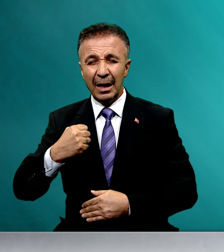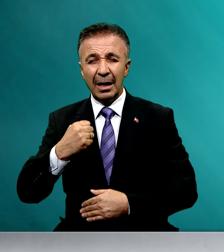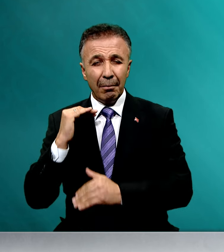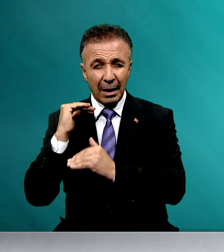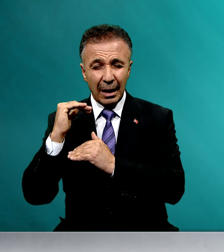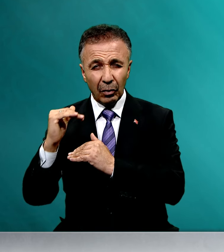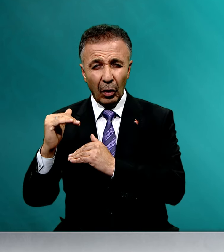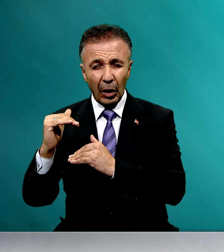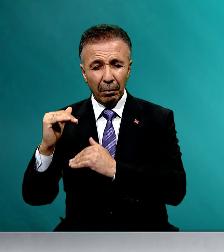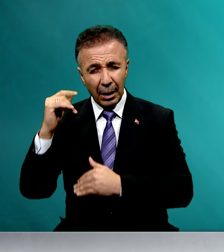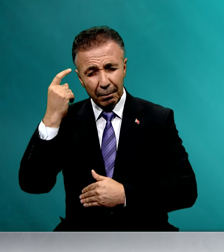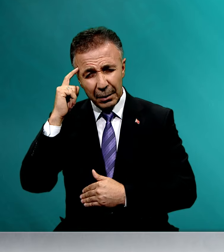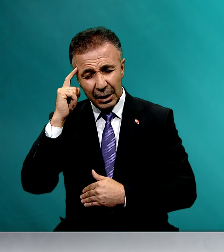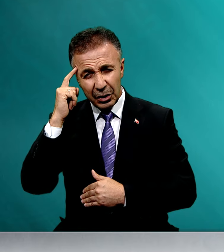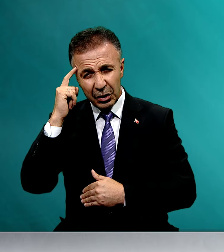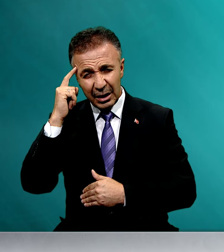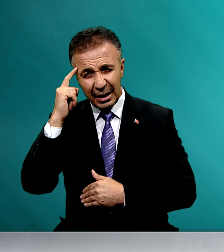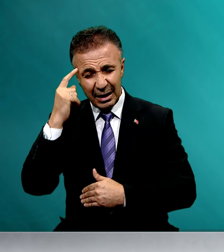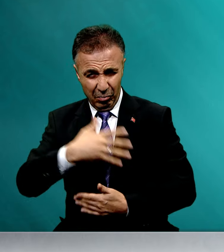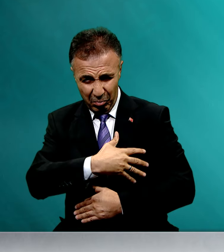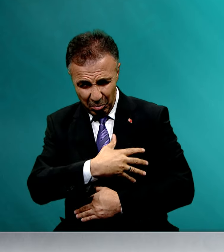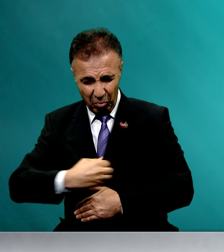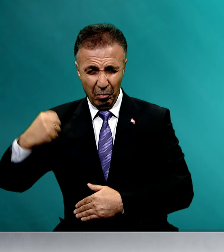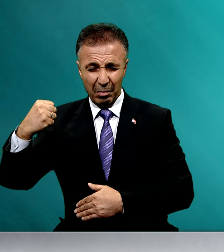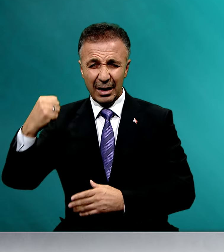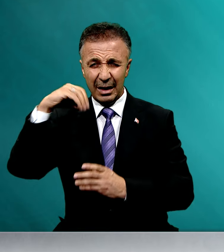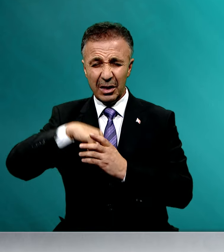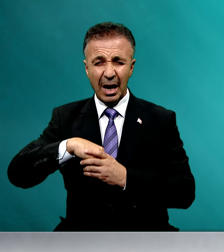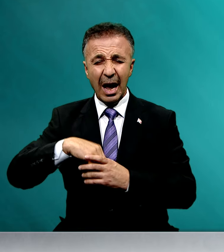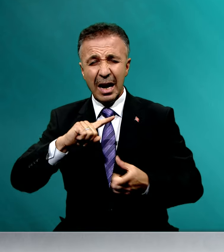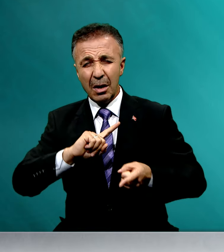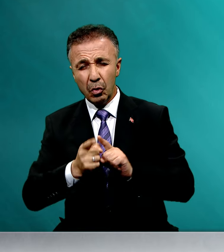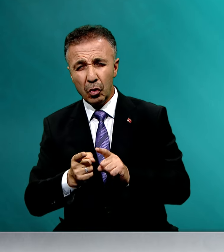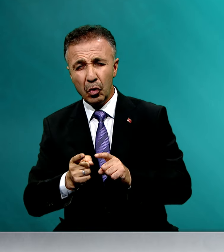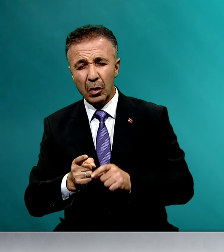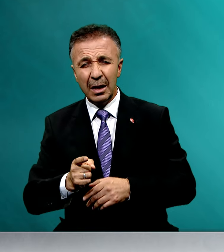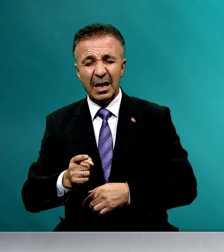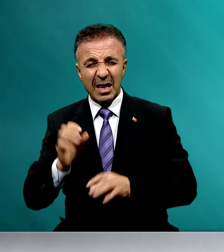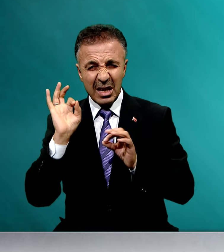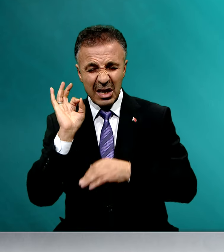olma bilincini söküp atmak için her türlü hile ve tuzağa başvurmuştur.